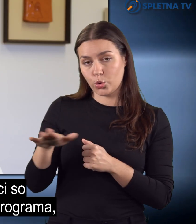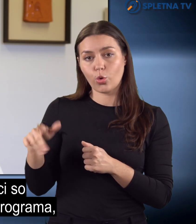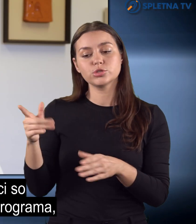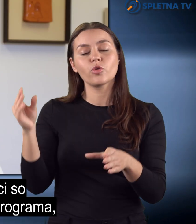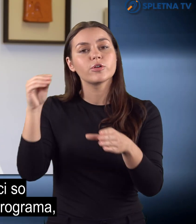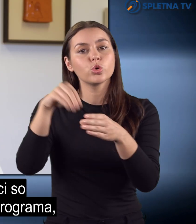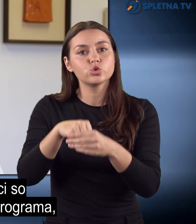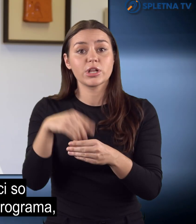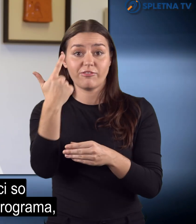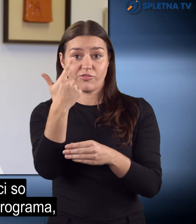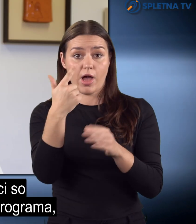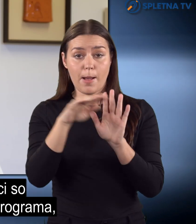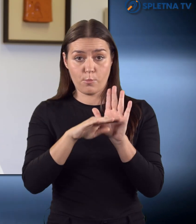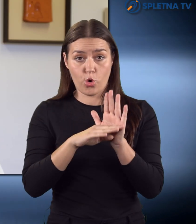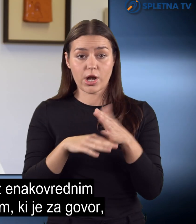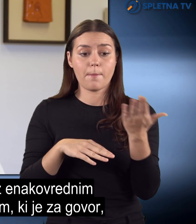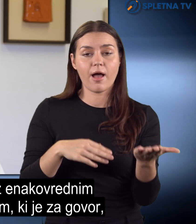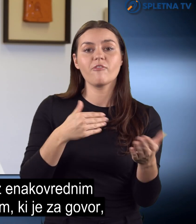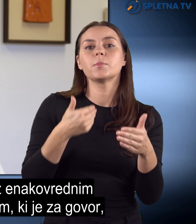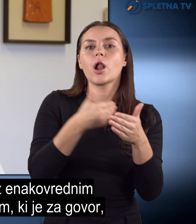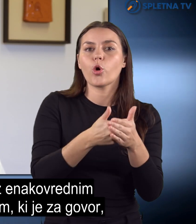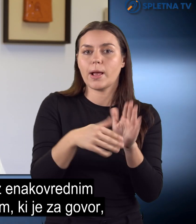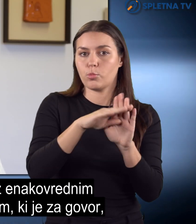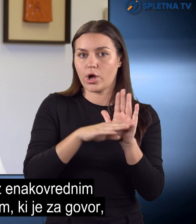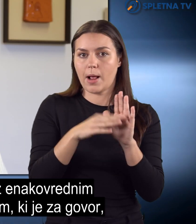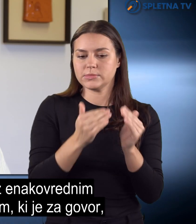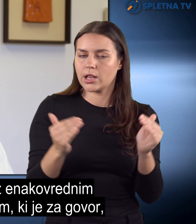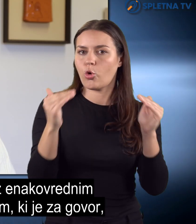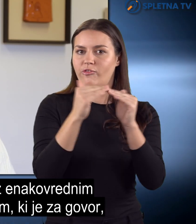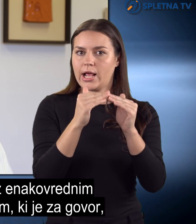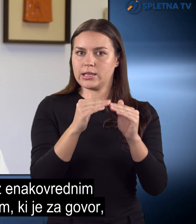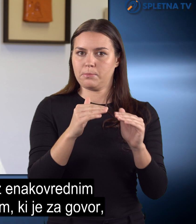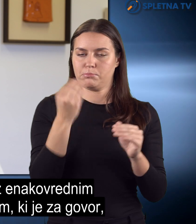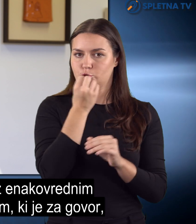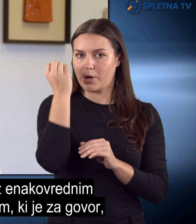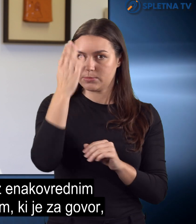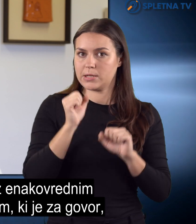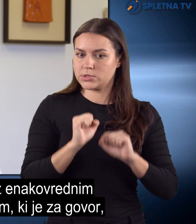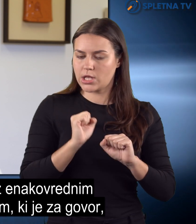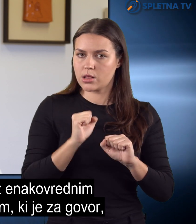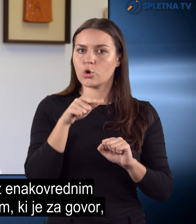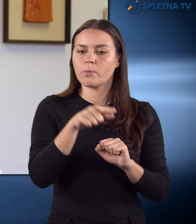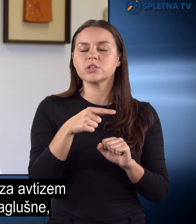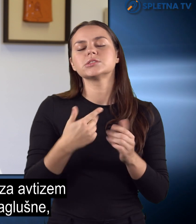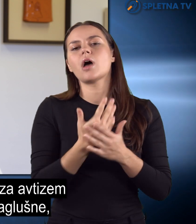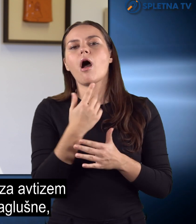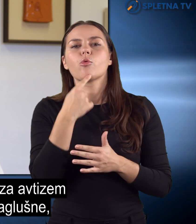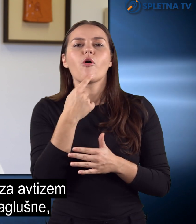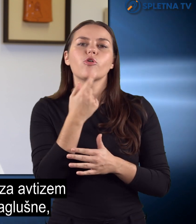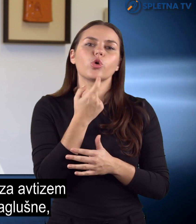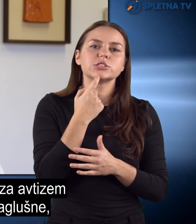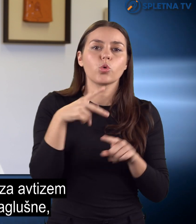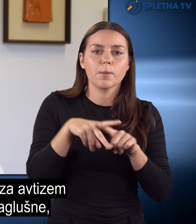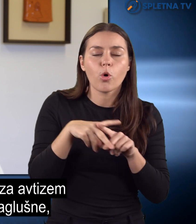vključeni v 2 programa, v prilagojen program z enakovrednim izobrazbenim standardom, ki je za govorno-jezikovne motnje,